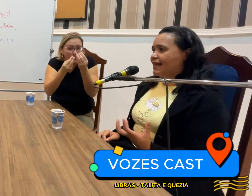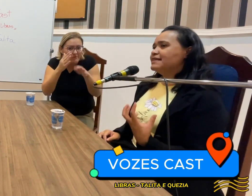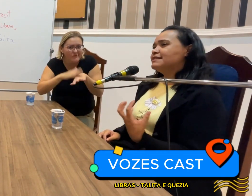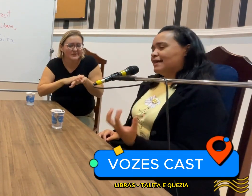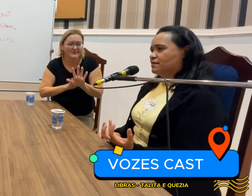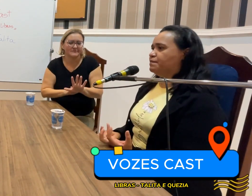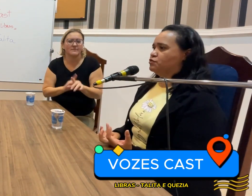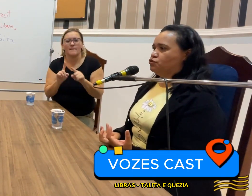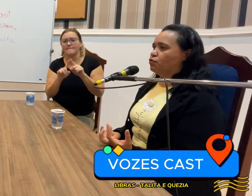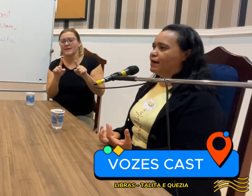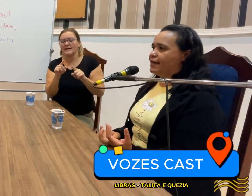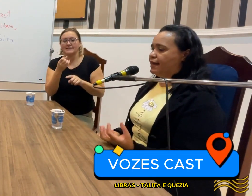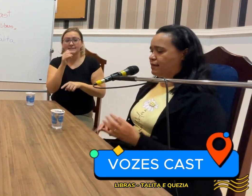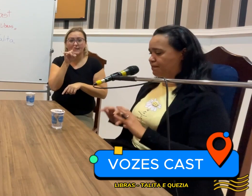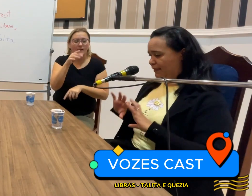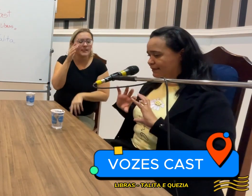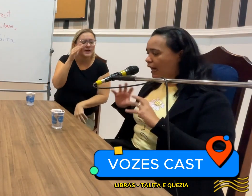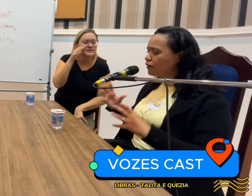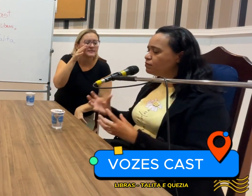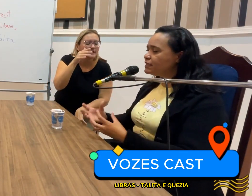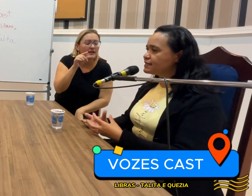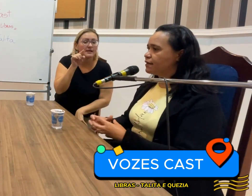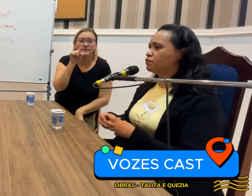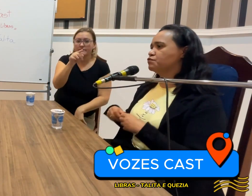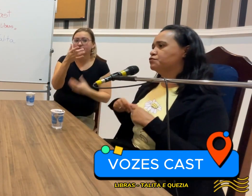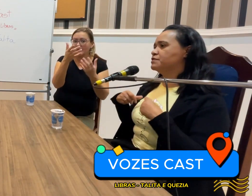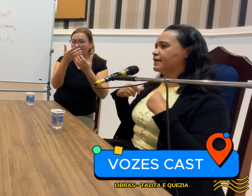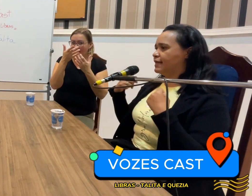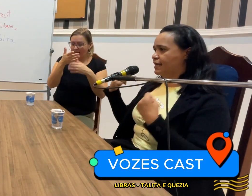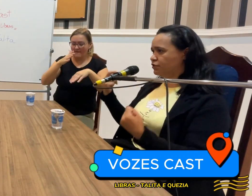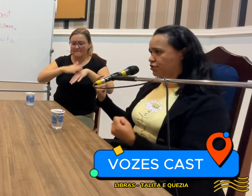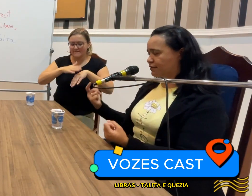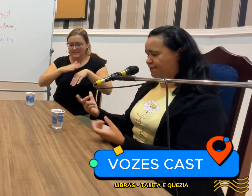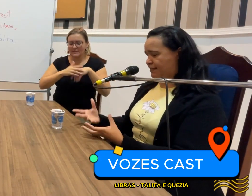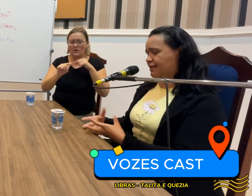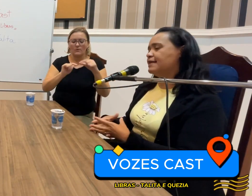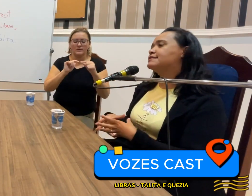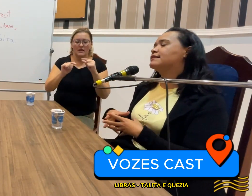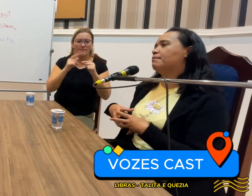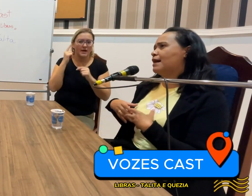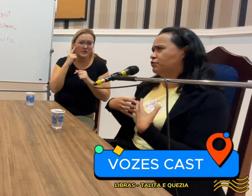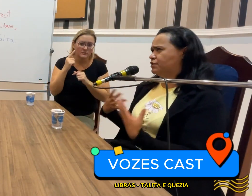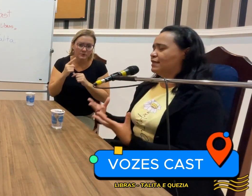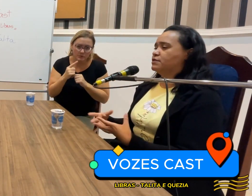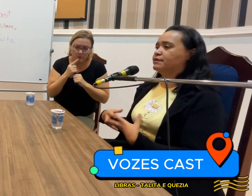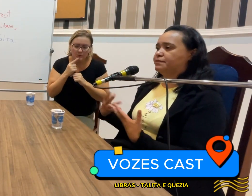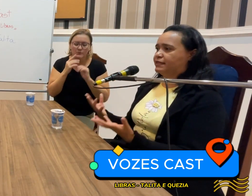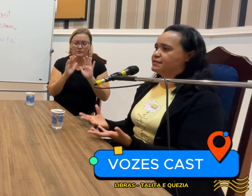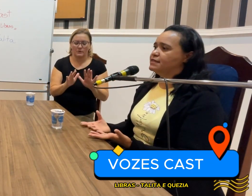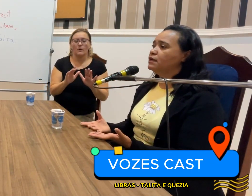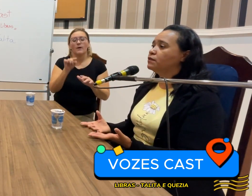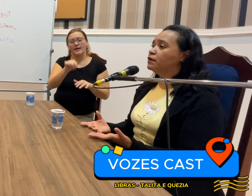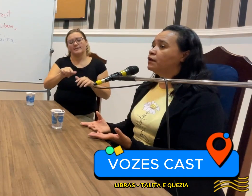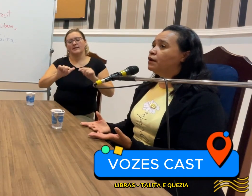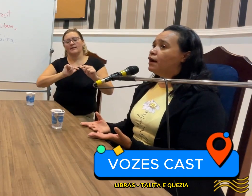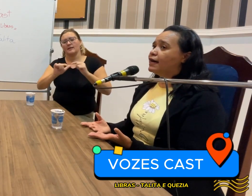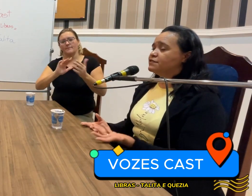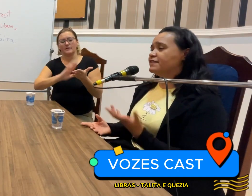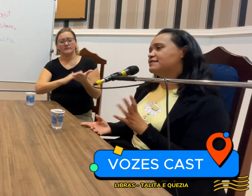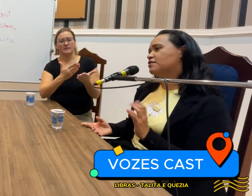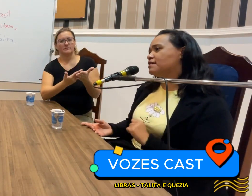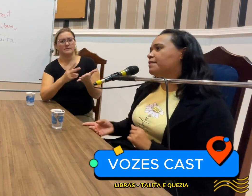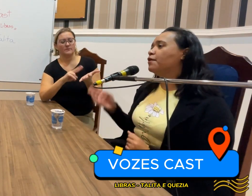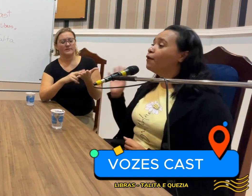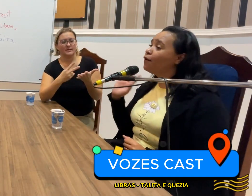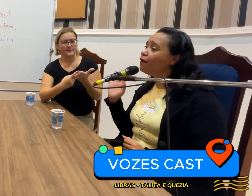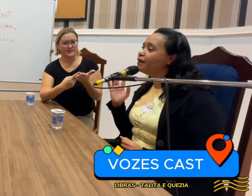o interesse dessa pessoa é implantar um ministério com surdos na igreja, fazer esse trabalho de tradução e interpretação, às